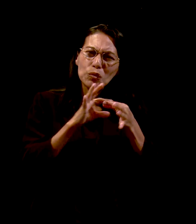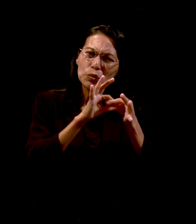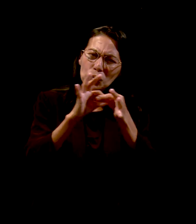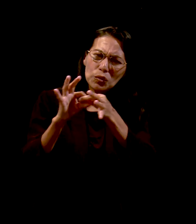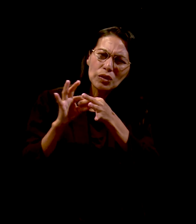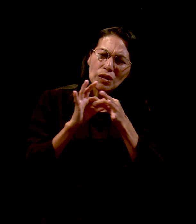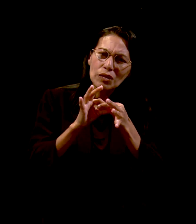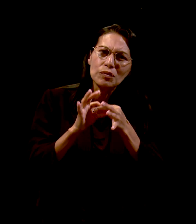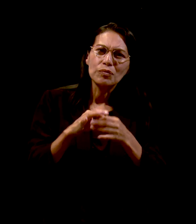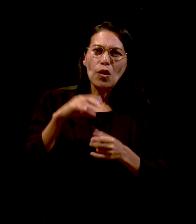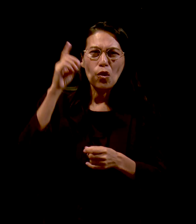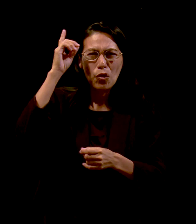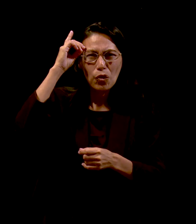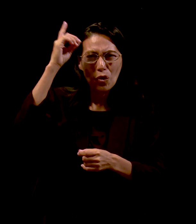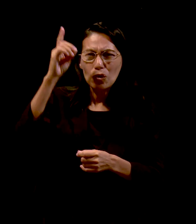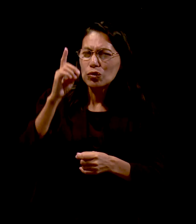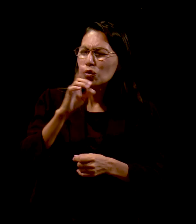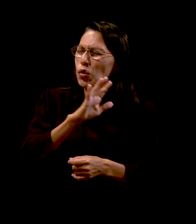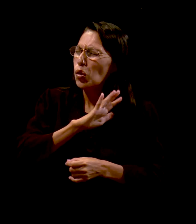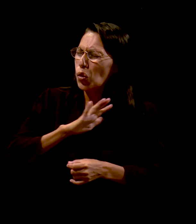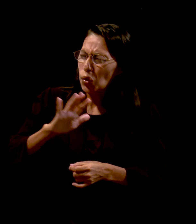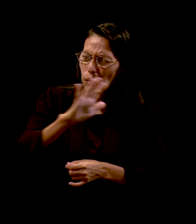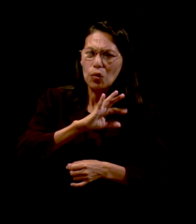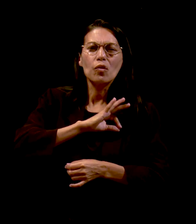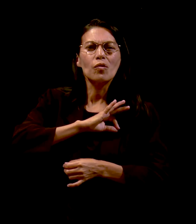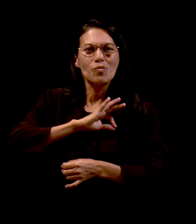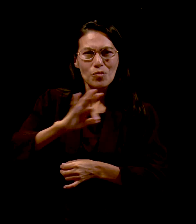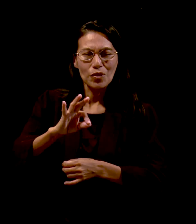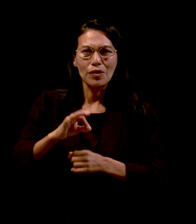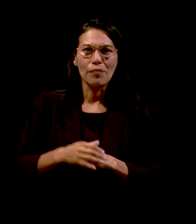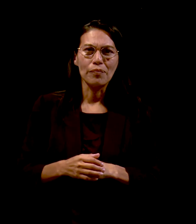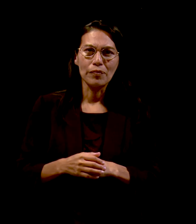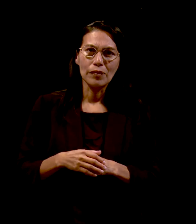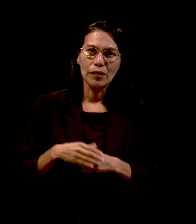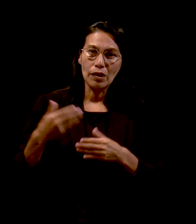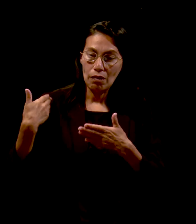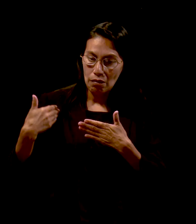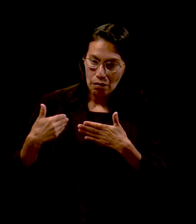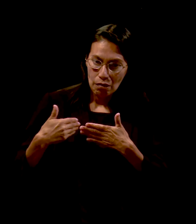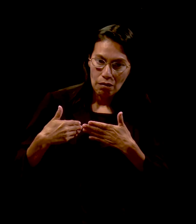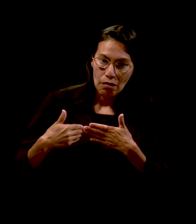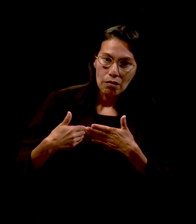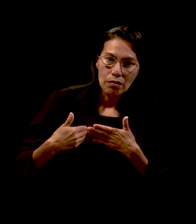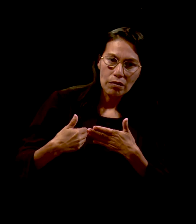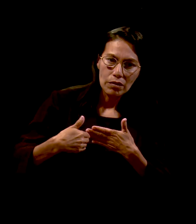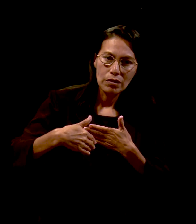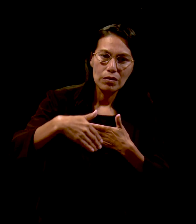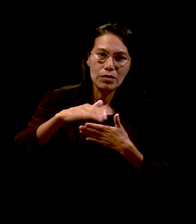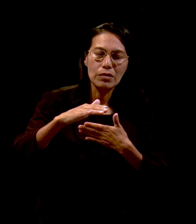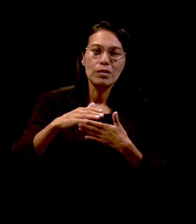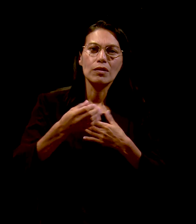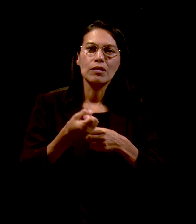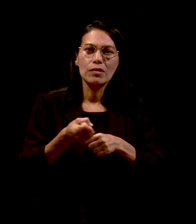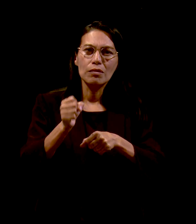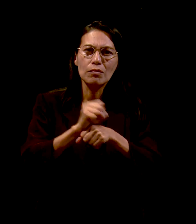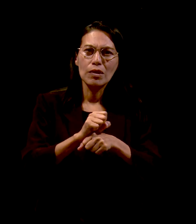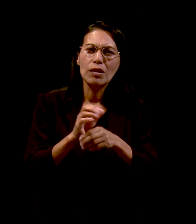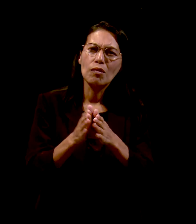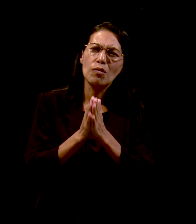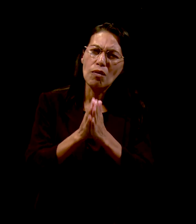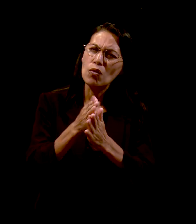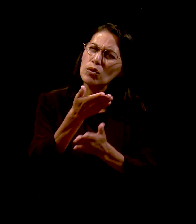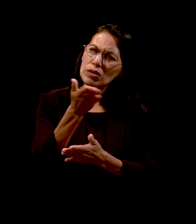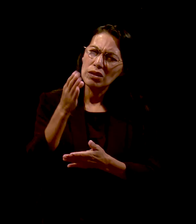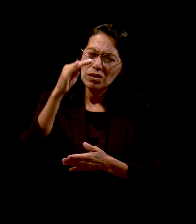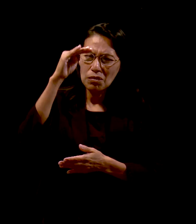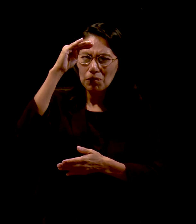lo imposible esta semana los desafiamos para que mediten en una promesa que se